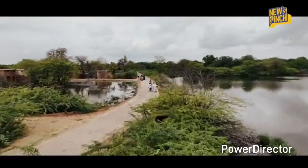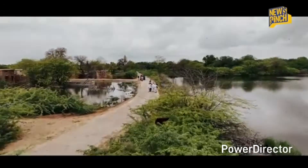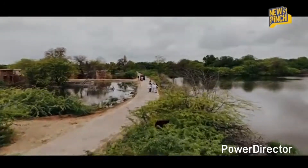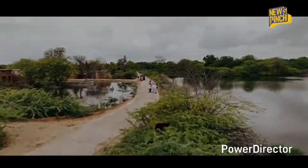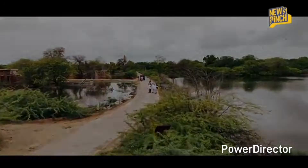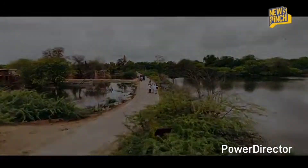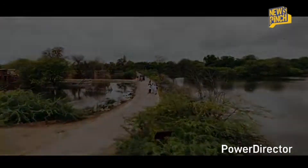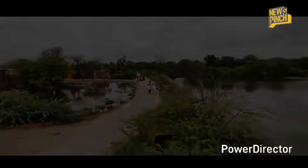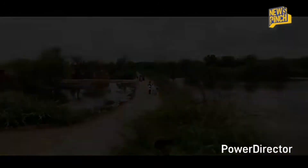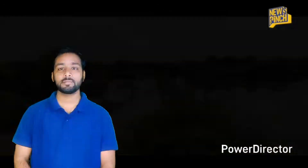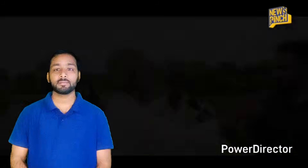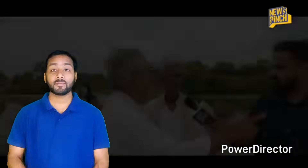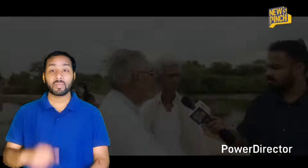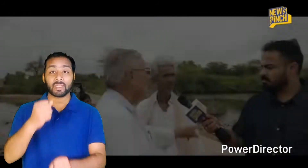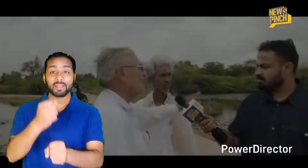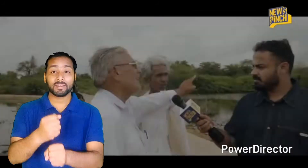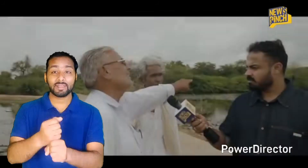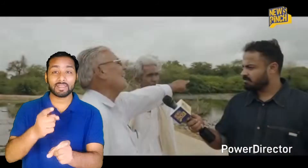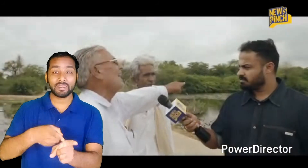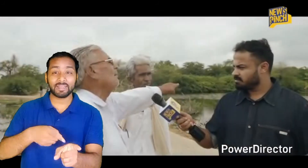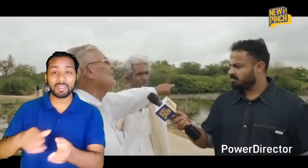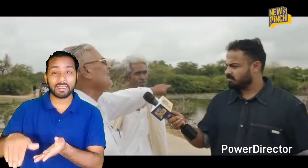तालाब के अंदर जो गंगा जी का पानी है,